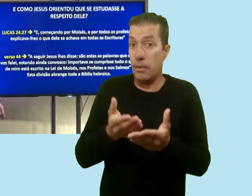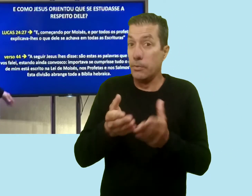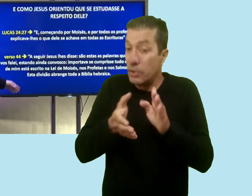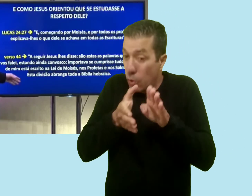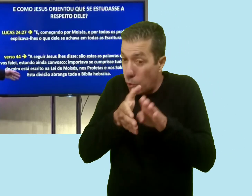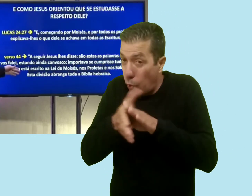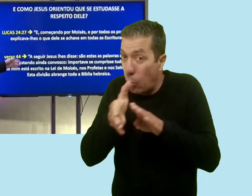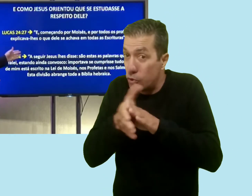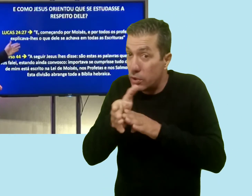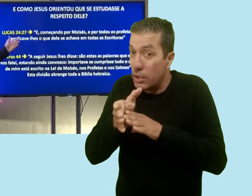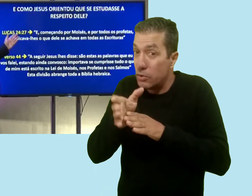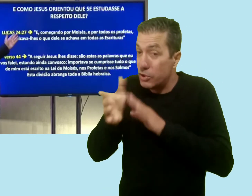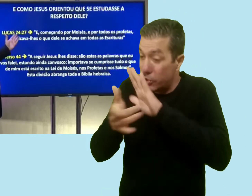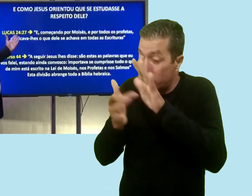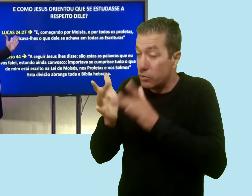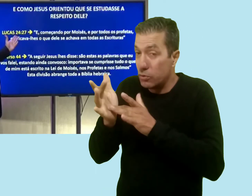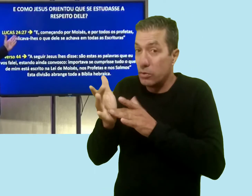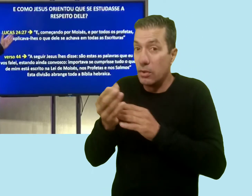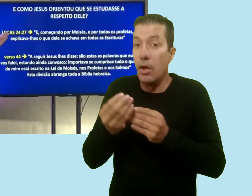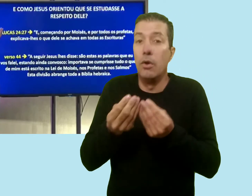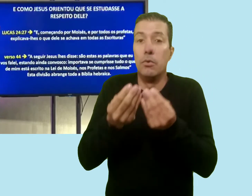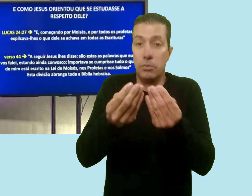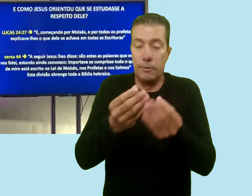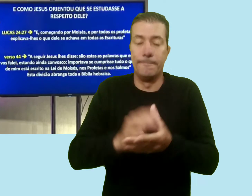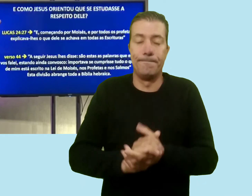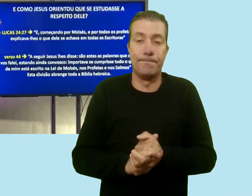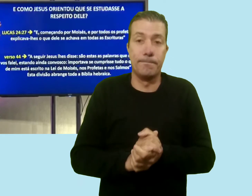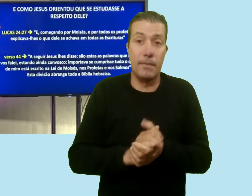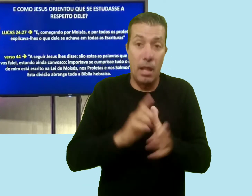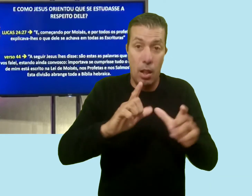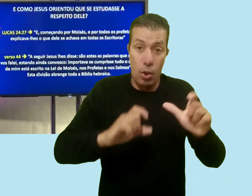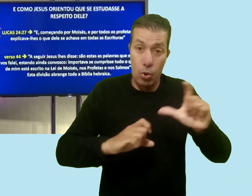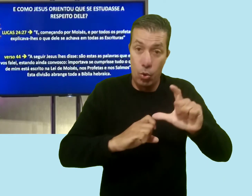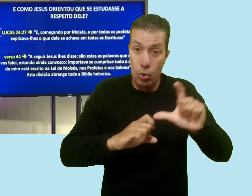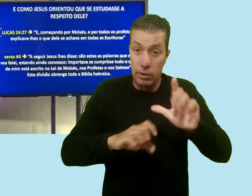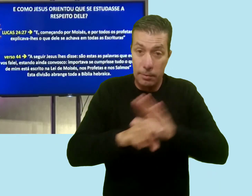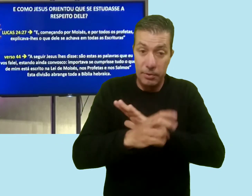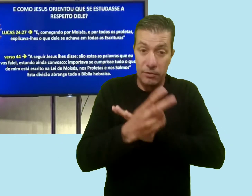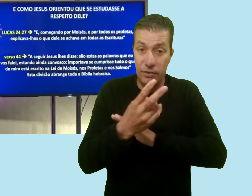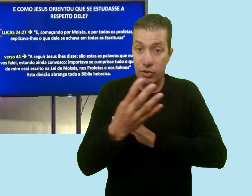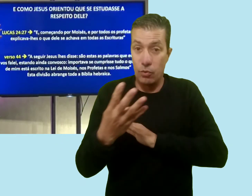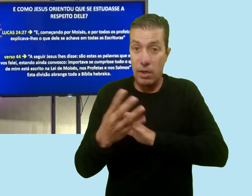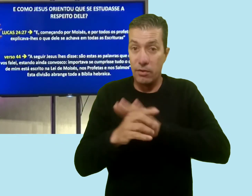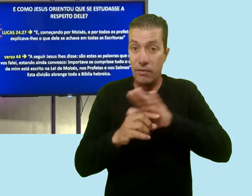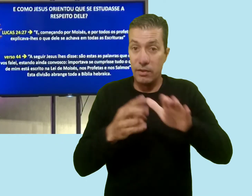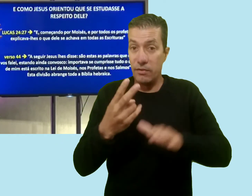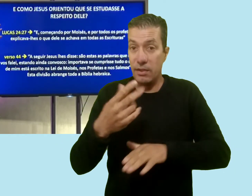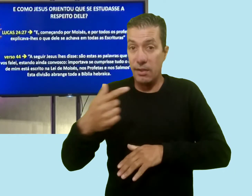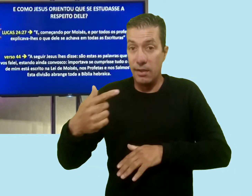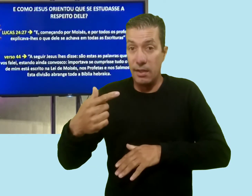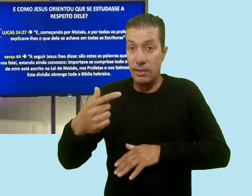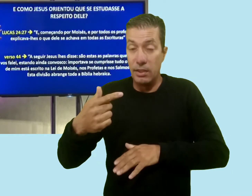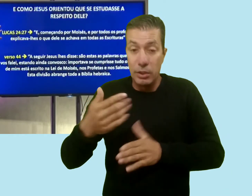ele, vamos seguir a orientação que ele mesmo deu. E ele deu esta aqui, ó. Está lá em Lucas 24, 27. E começando